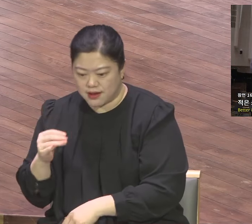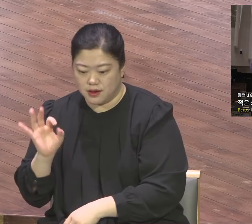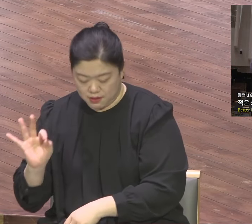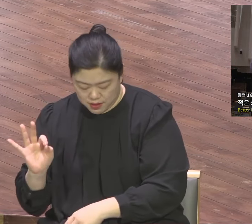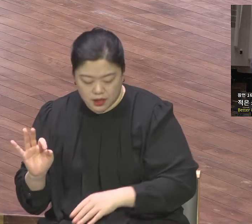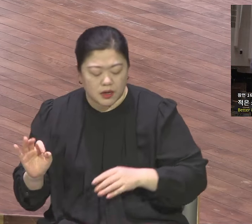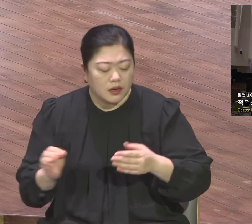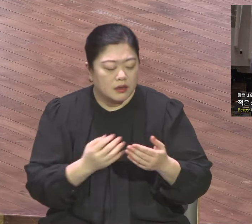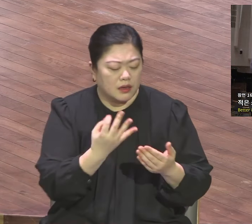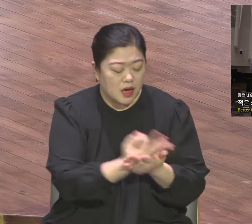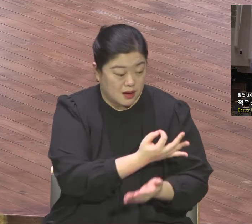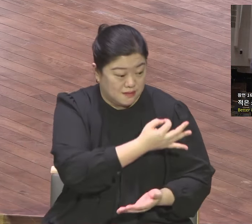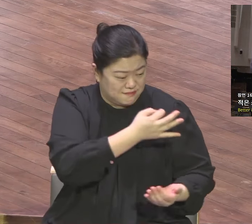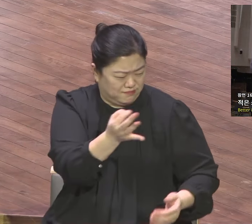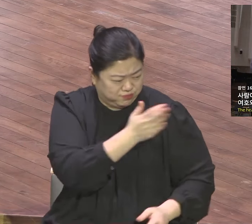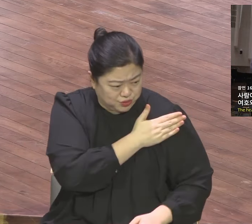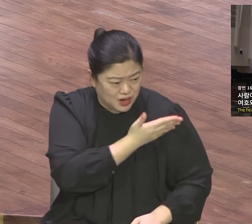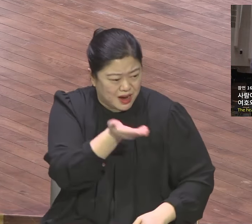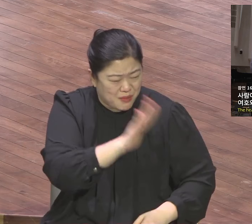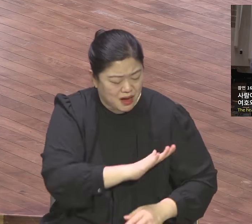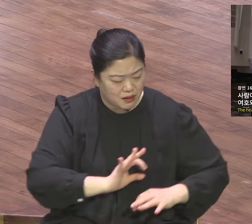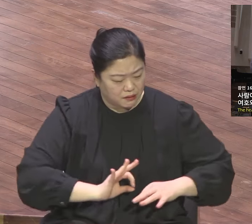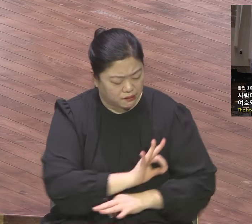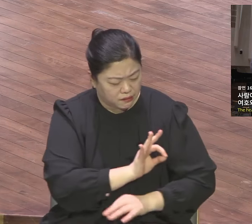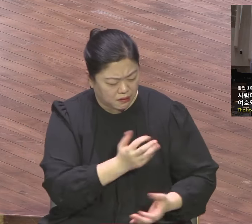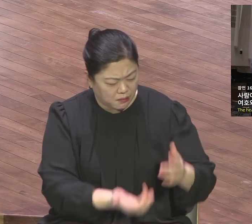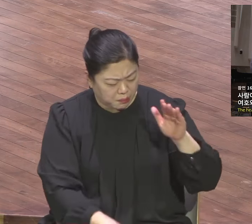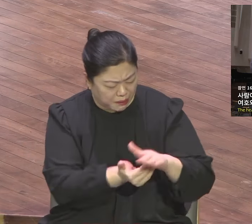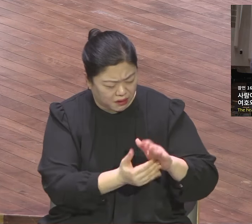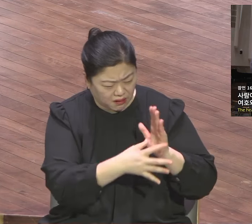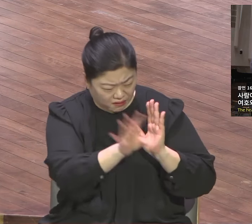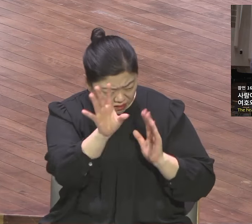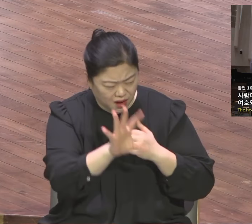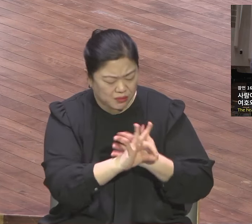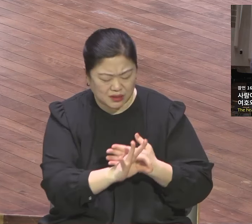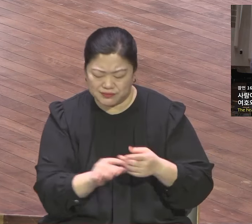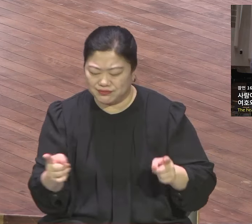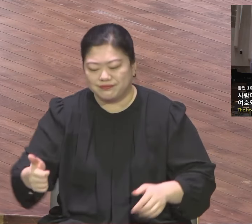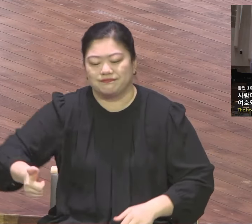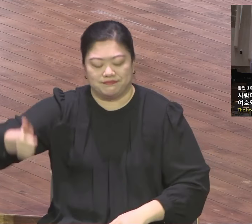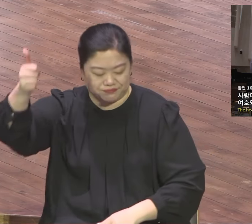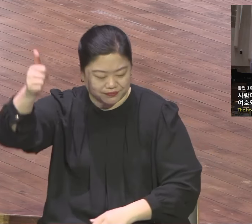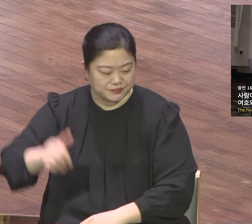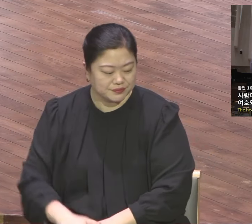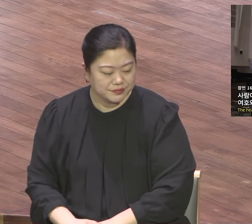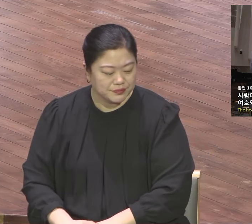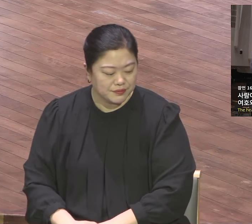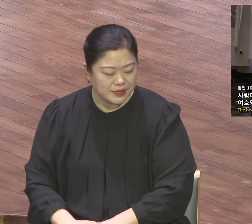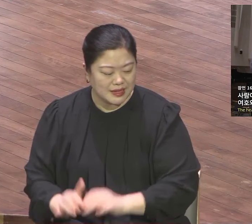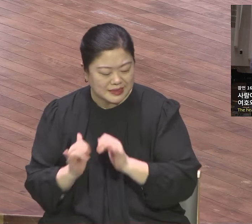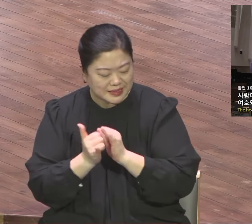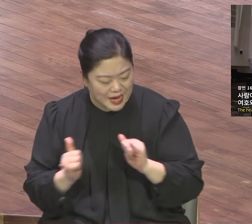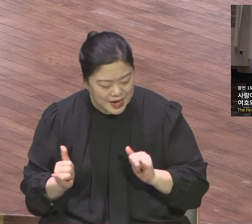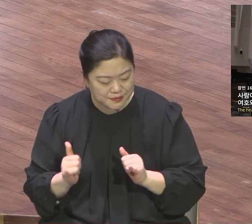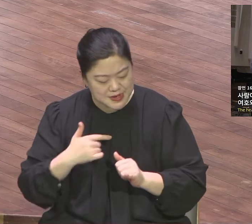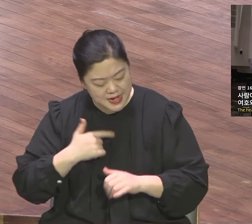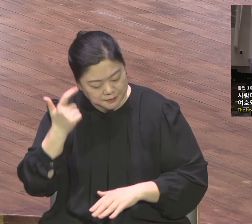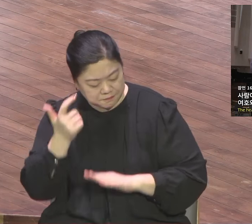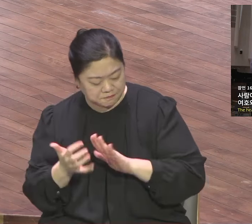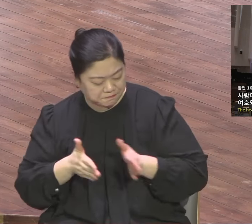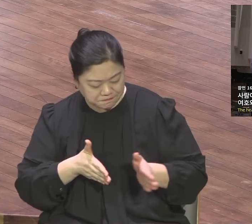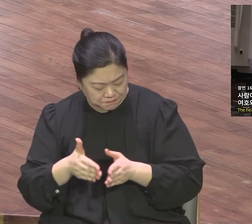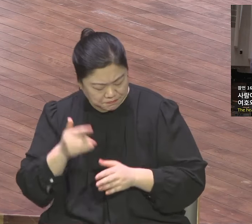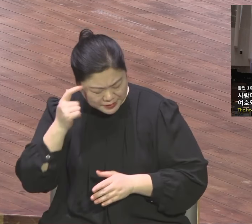소득이 불의를 겸한 것보다 나으니라. 같이 갑시다. 사람이 마음으로 자기 길을 계획할지라도 그의